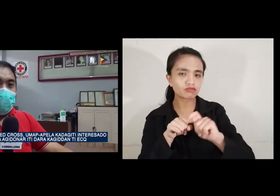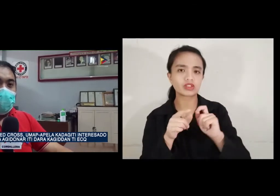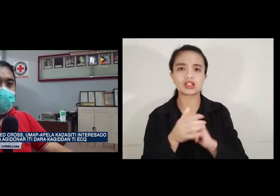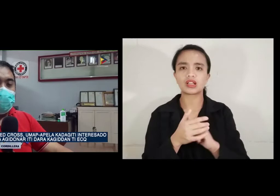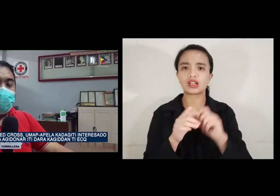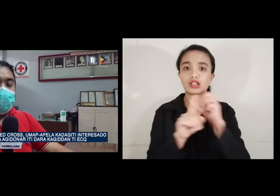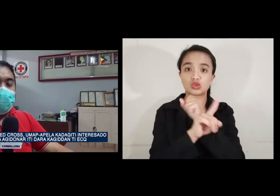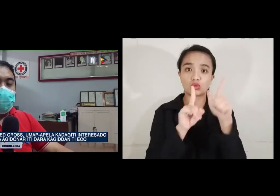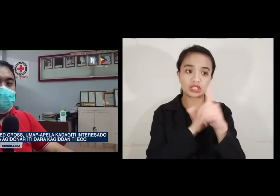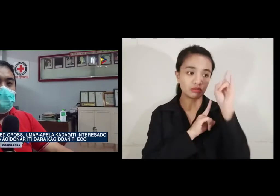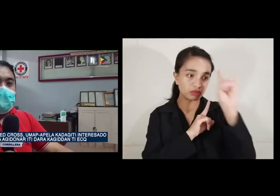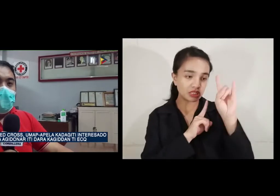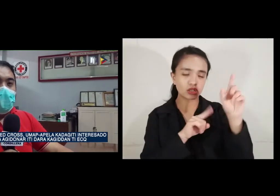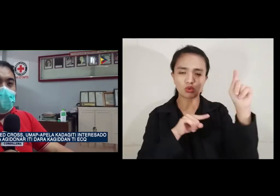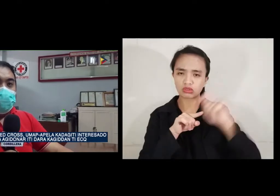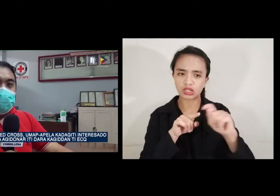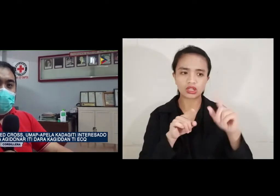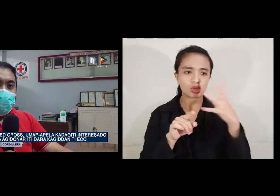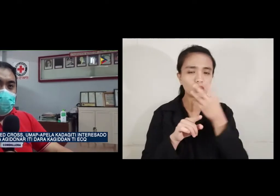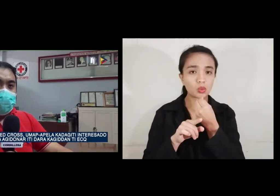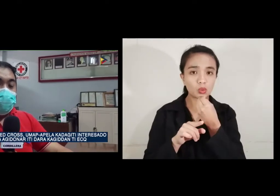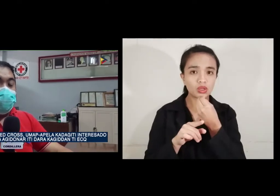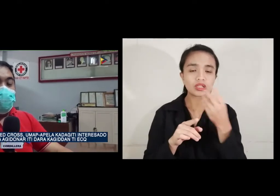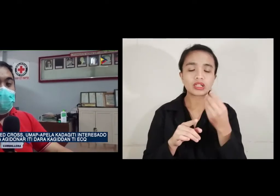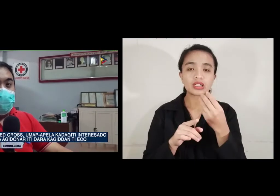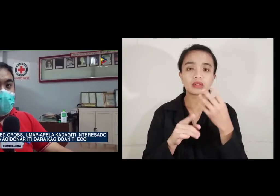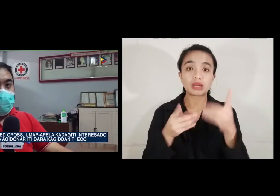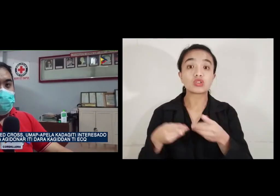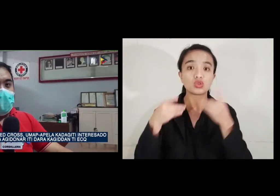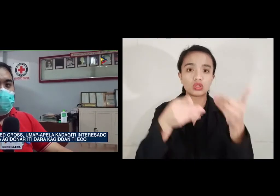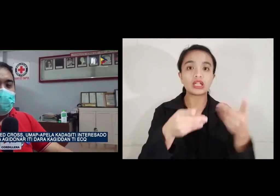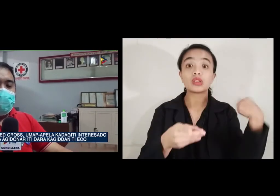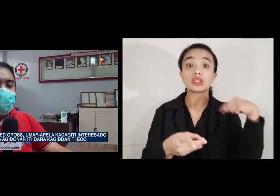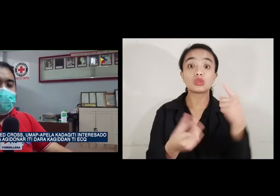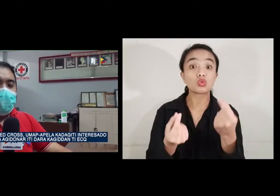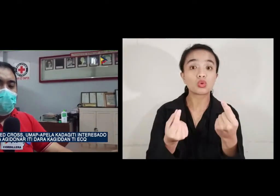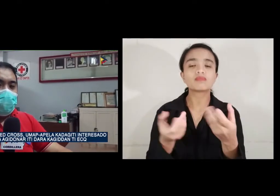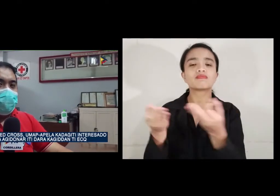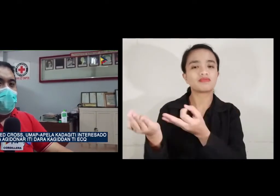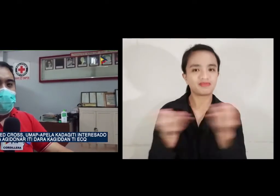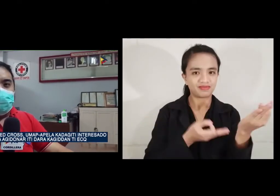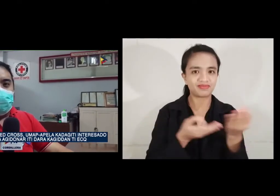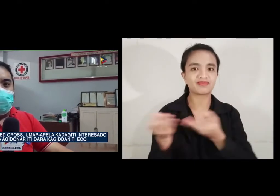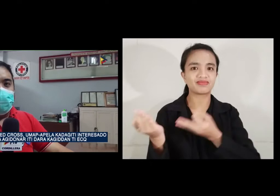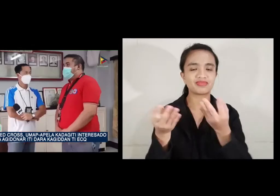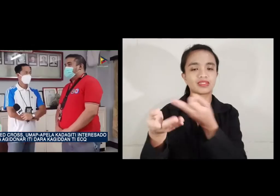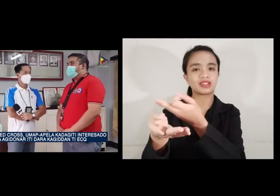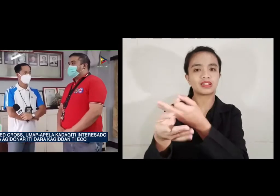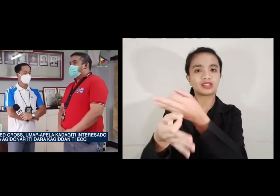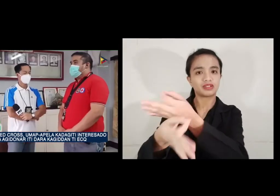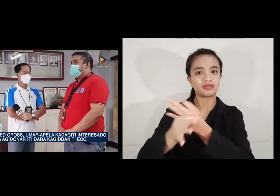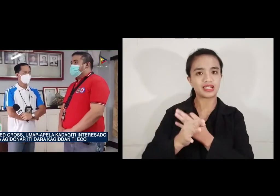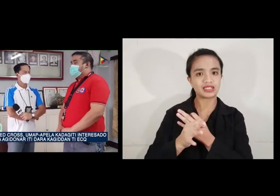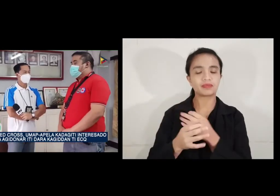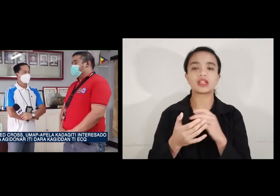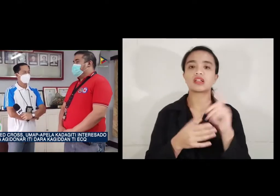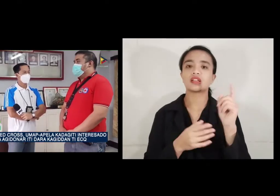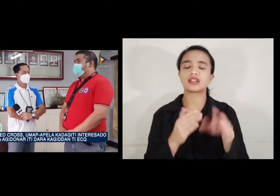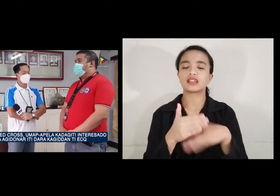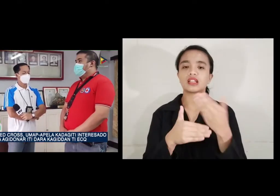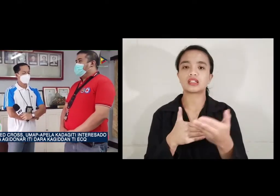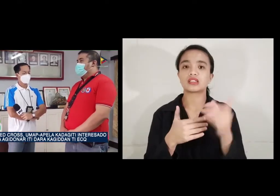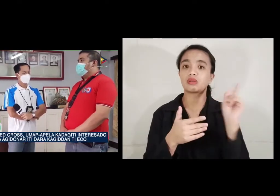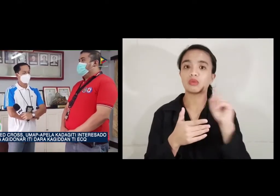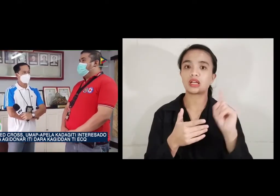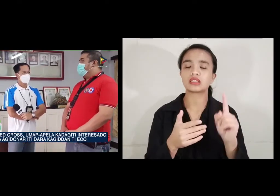kami kung sino po yung gusto mag-donate at susunduin po namin siya within the area of Baguio City po. Sigun pa'y kini